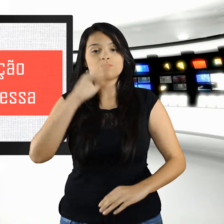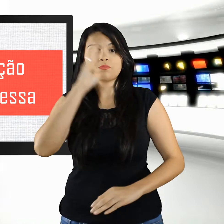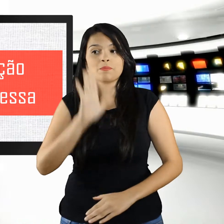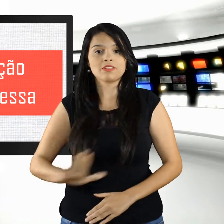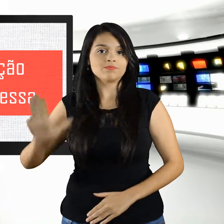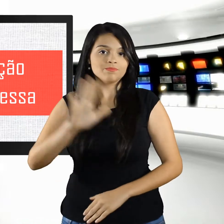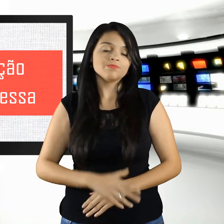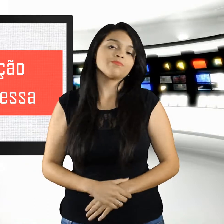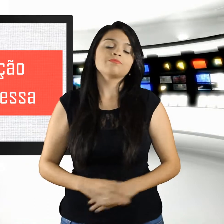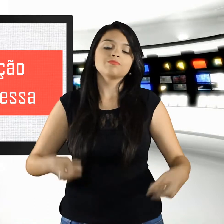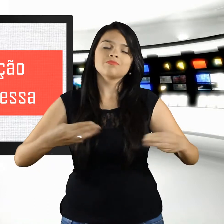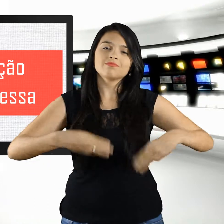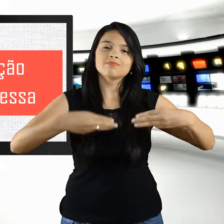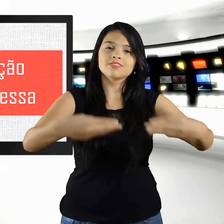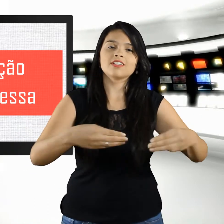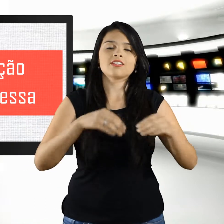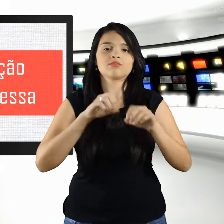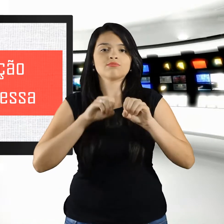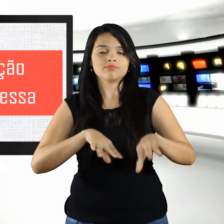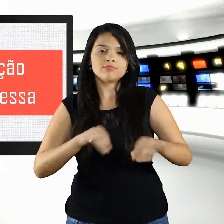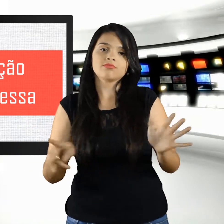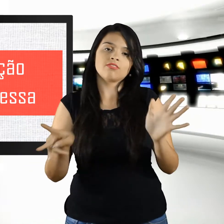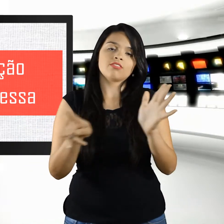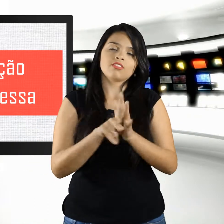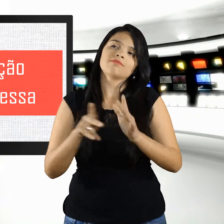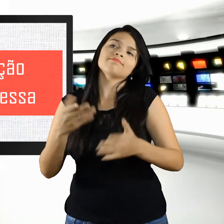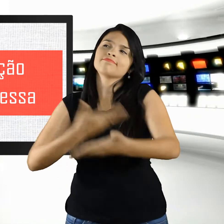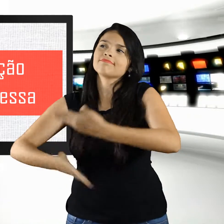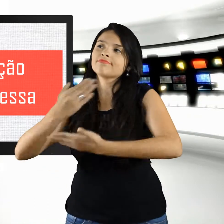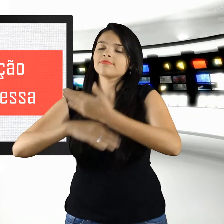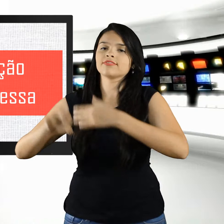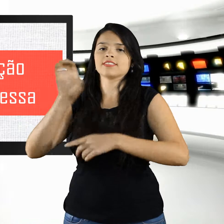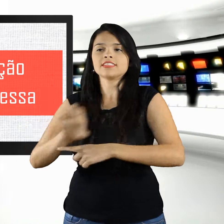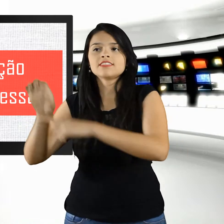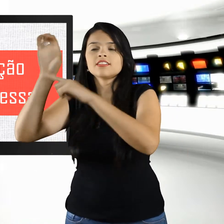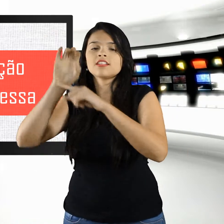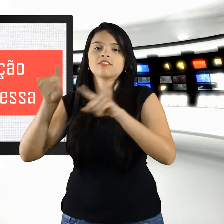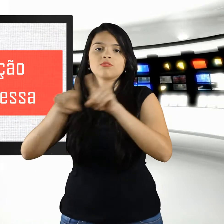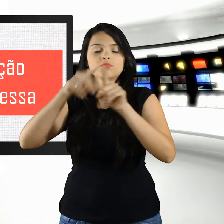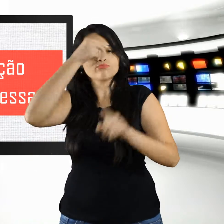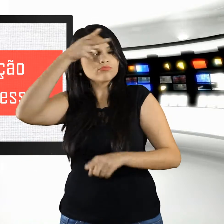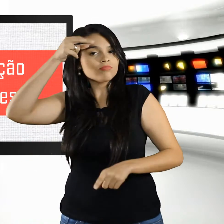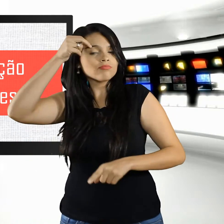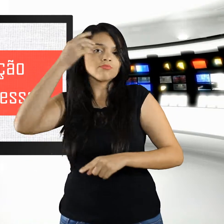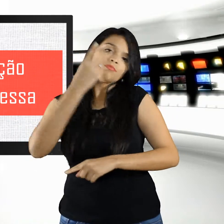O Ministério da Educação, em articulação com os estados, municípios e Distrito Federal, contempla o atendimento